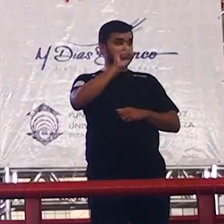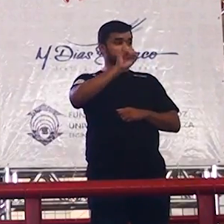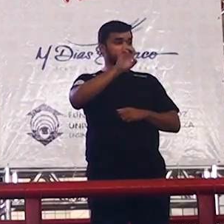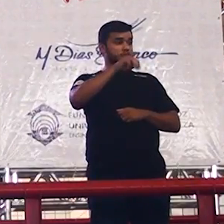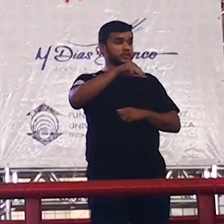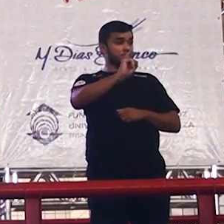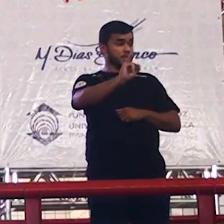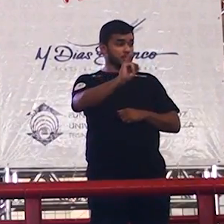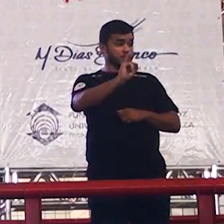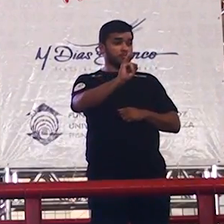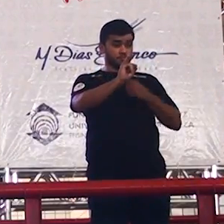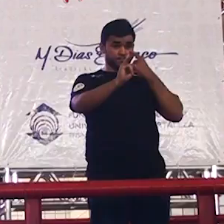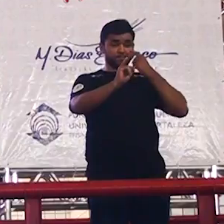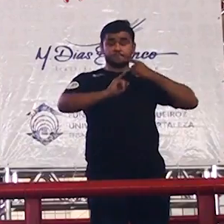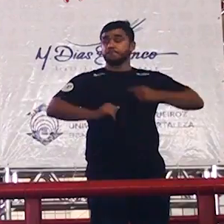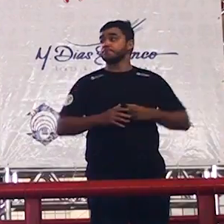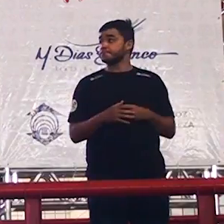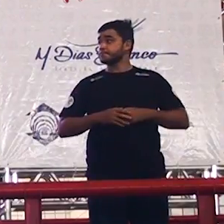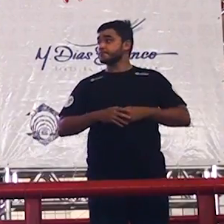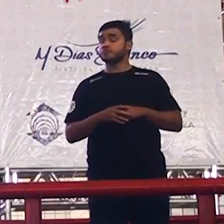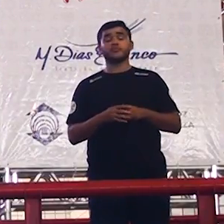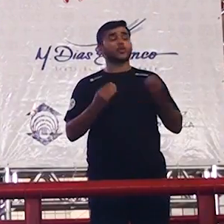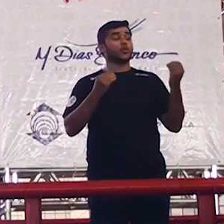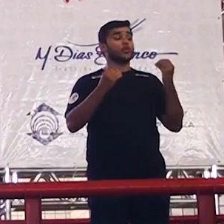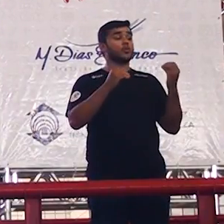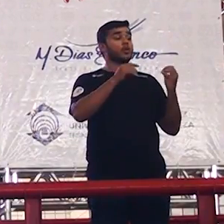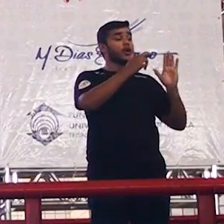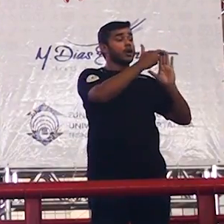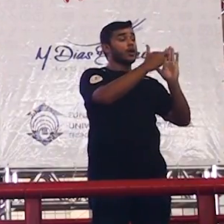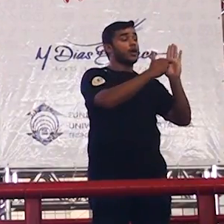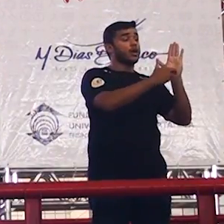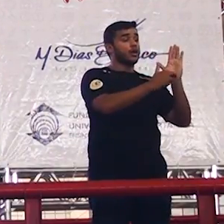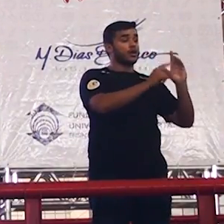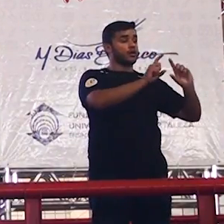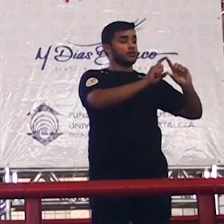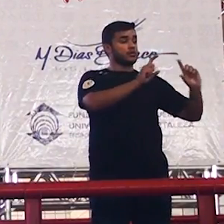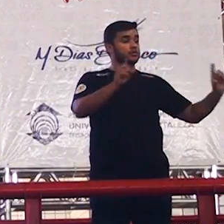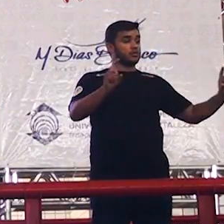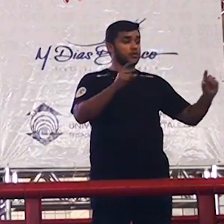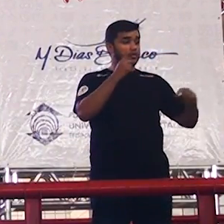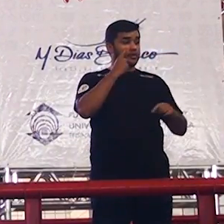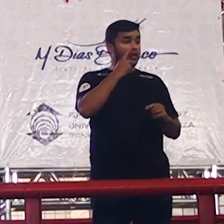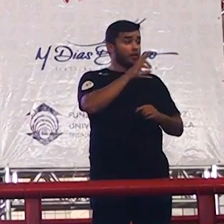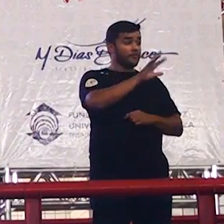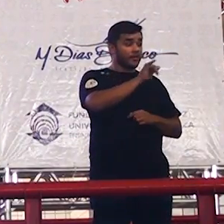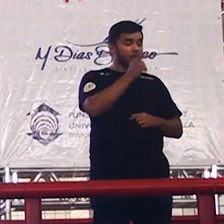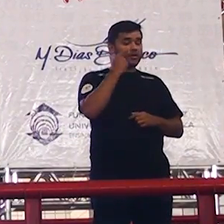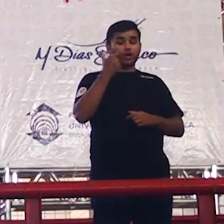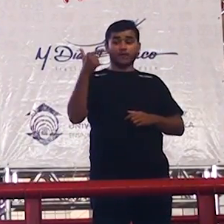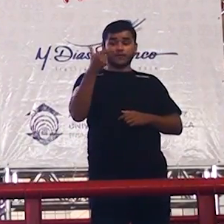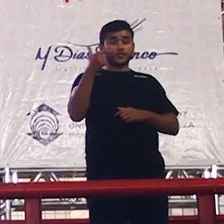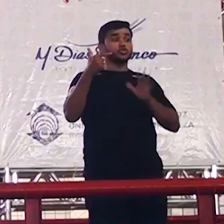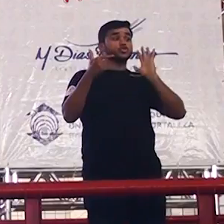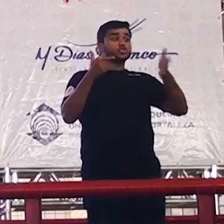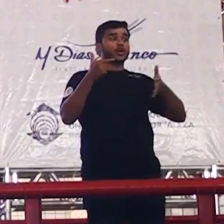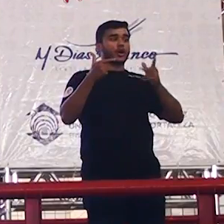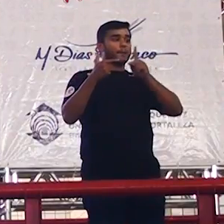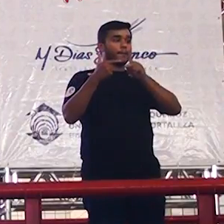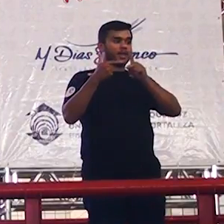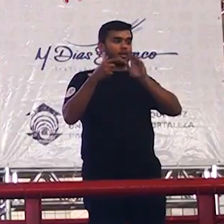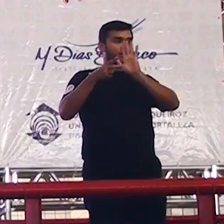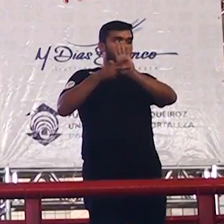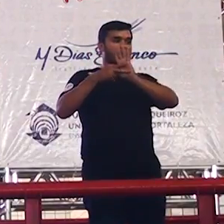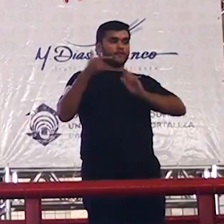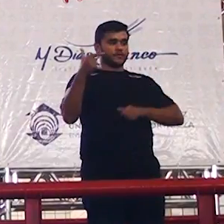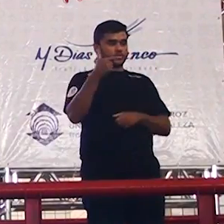Próximo passo, usar a fórmula, né? Eu vou pegar o 22, ó, que é o semiperímetro, e